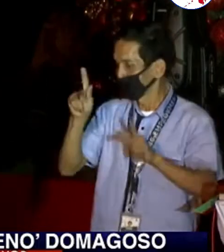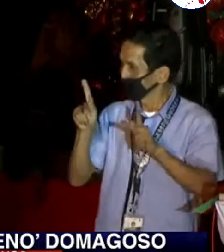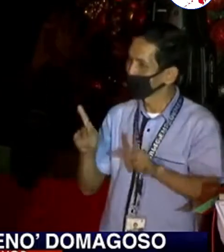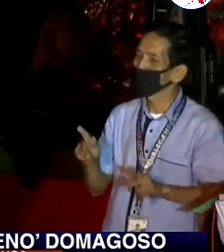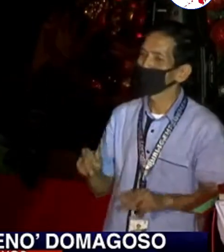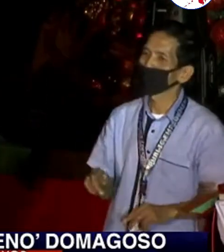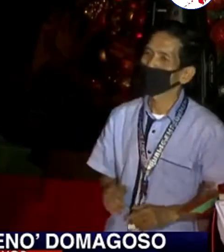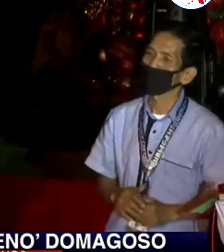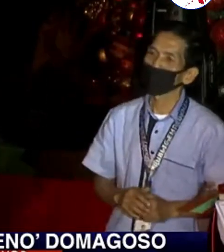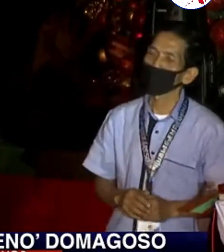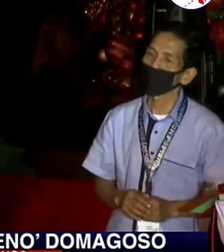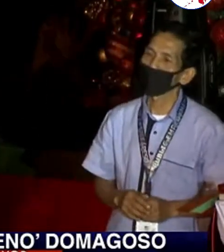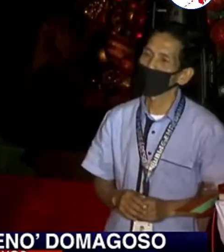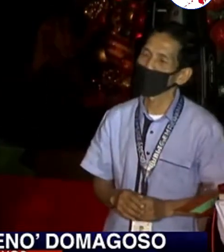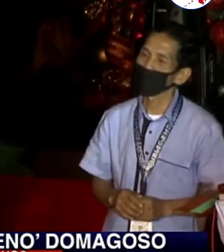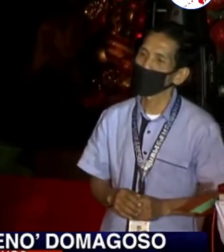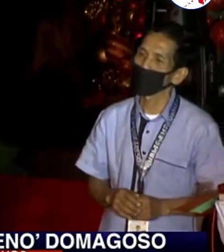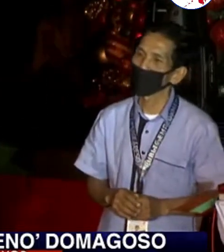na